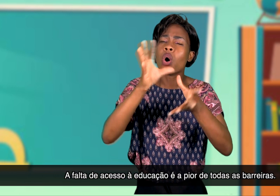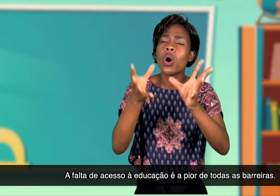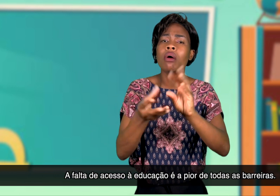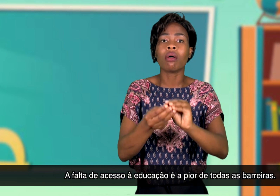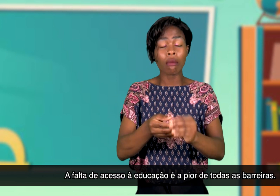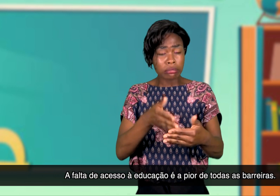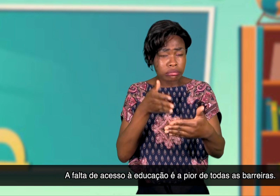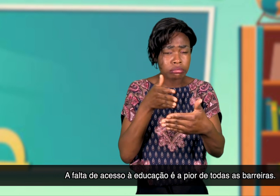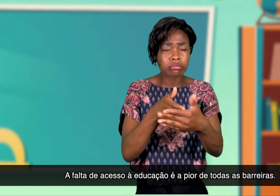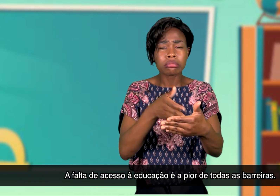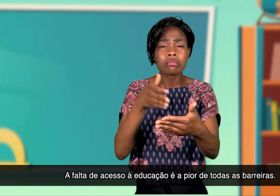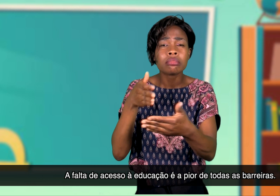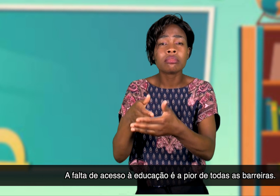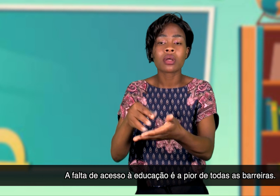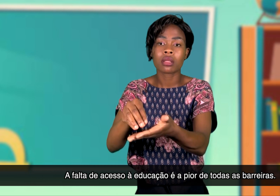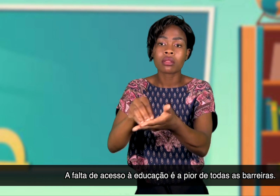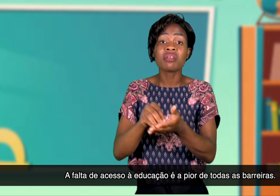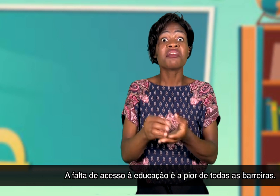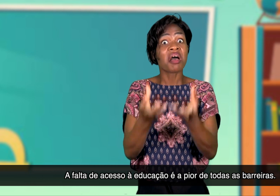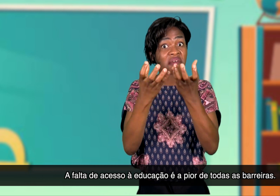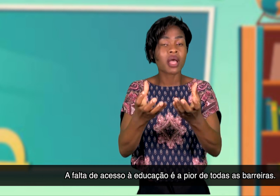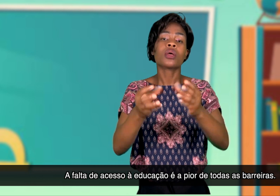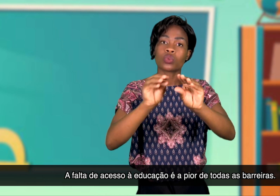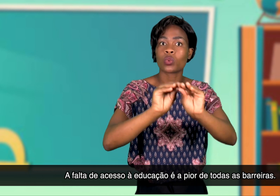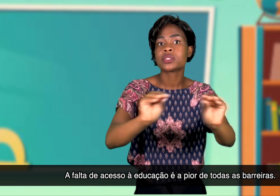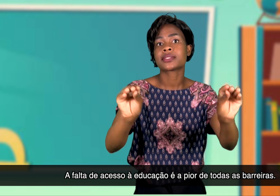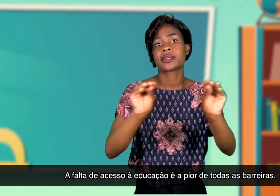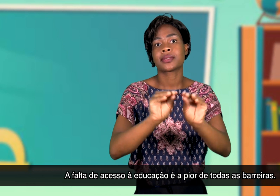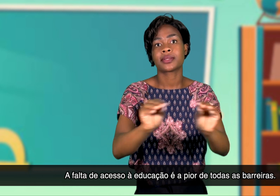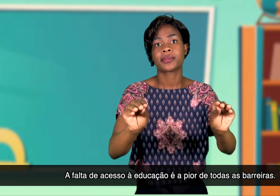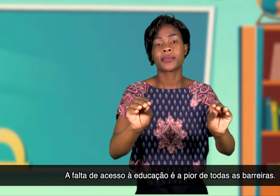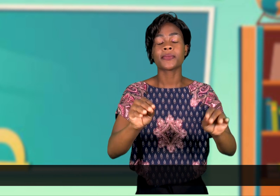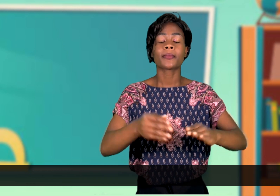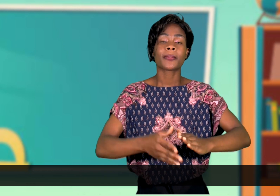A falta de acesso à educação é a pior de todas as barreiras.